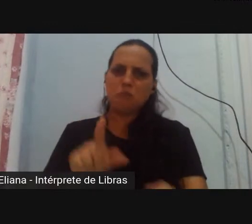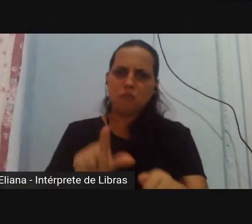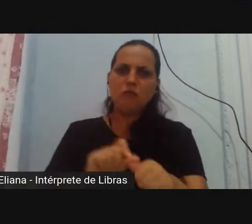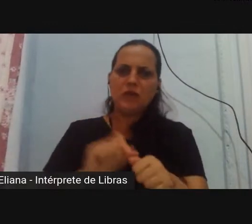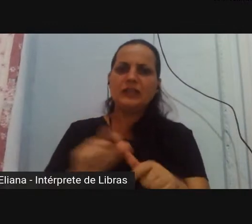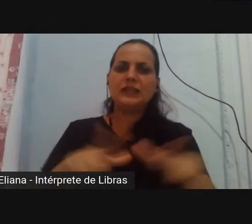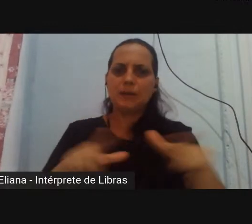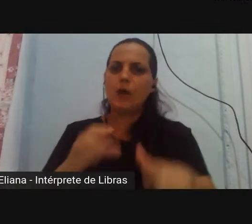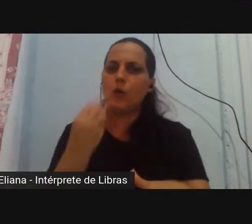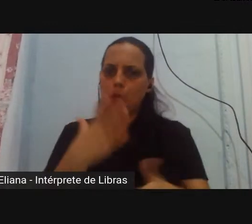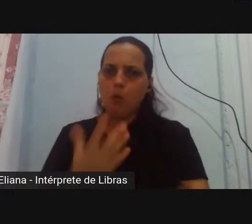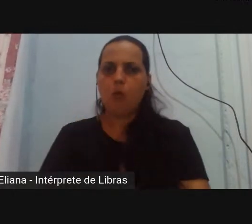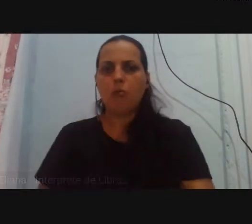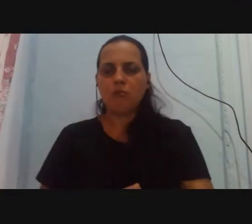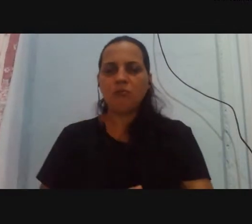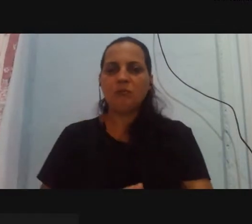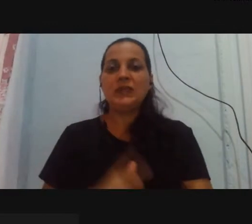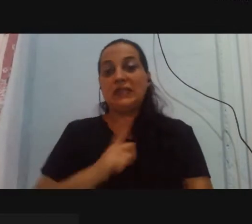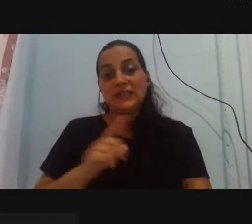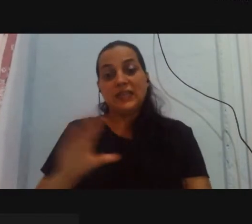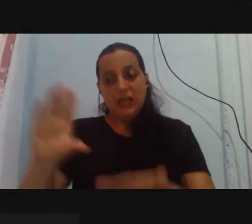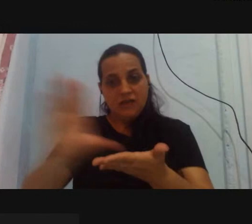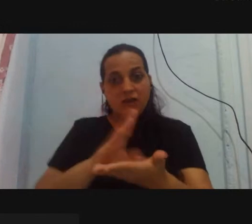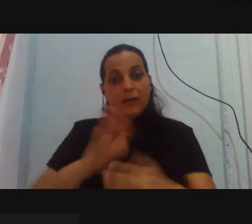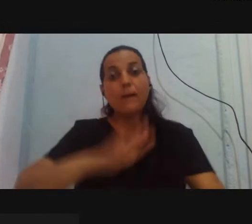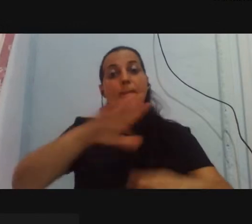orçamento superior ao da CETEC, muito superior ao da CETEC,